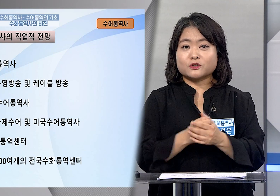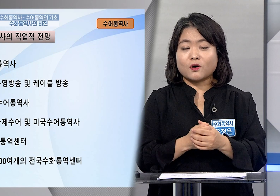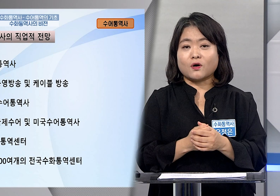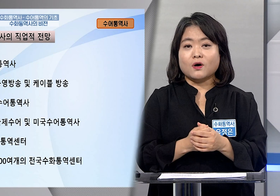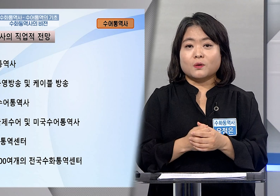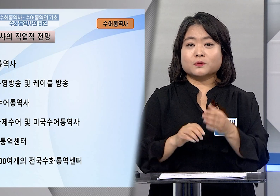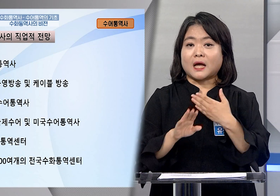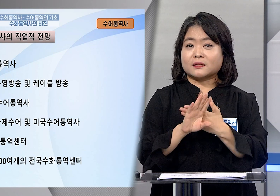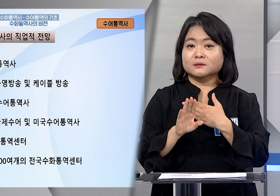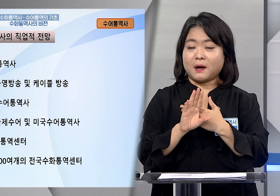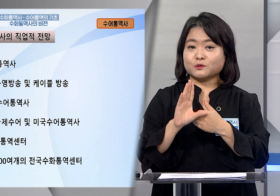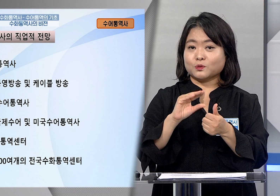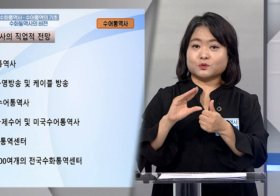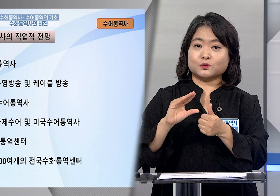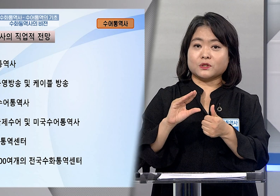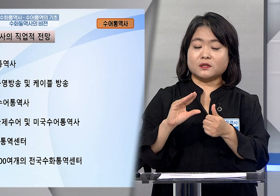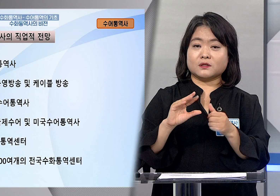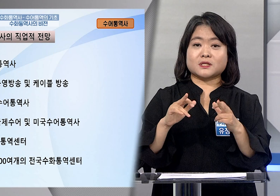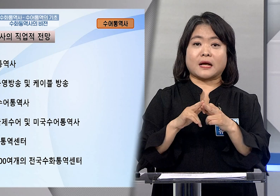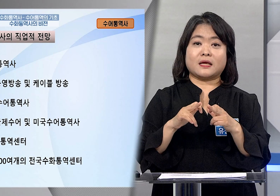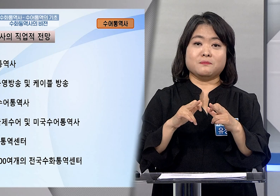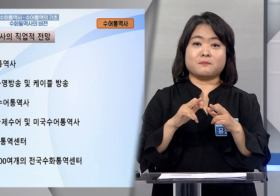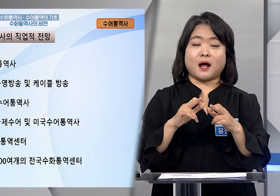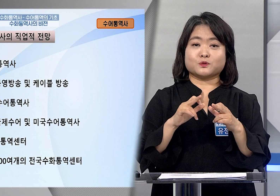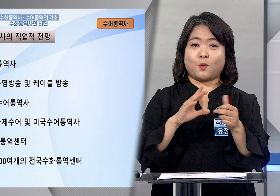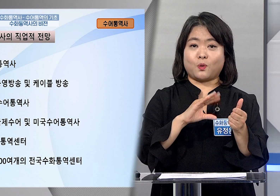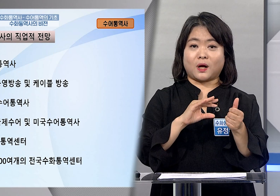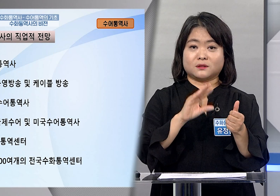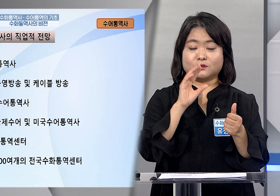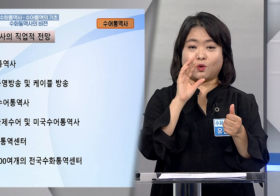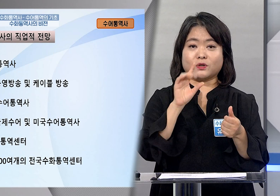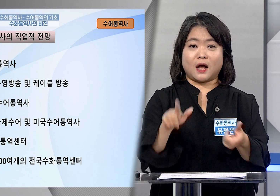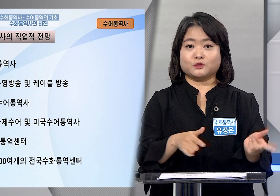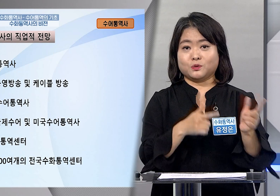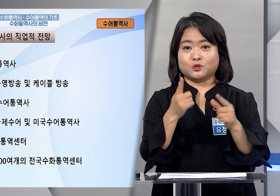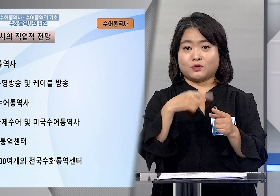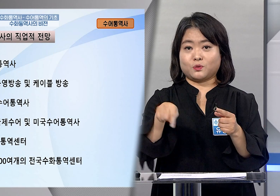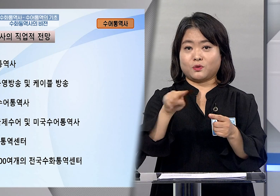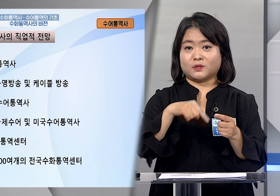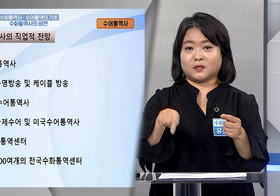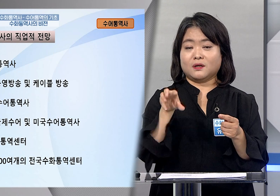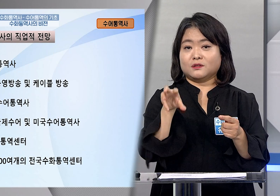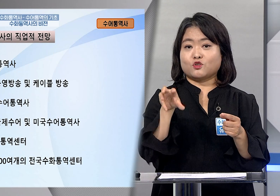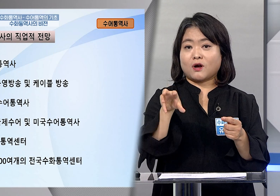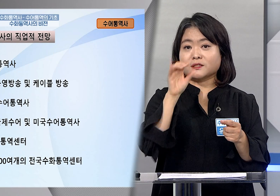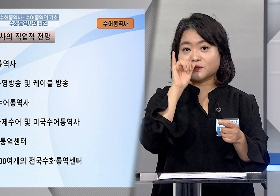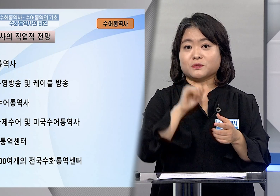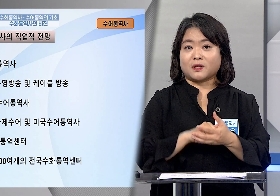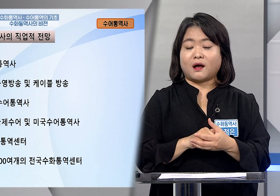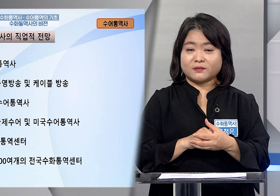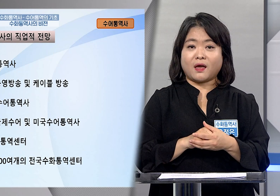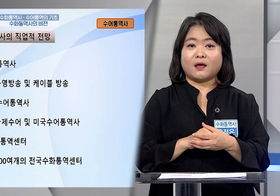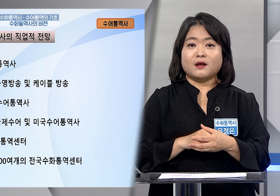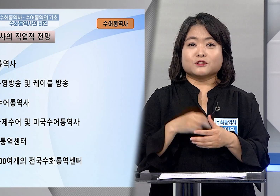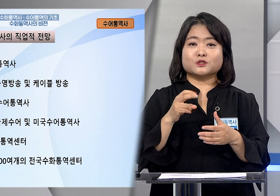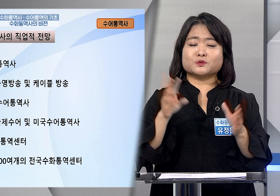아니고요. 다른 방송도 예를 들어 장애인 방송 같은 경우에는 하루 종일 수화 통역이 들어가 있습니다. 네. 그리고